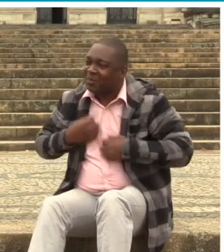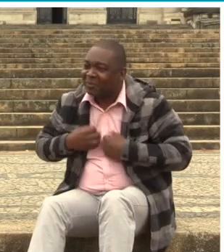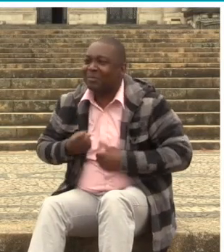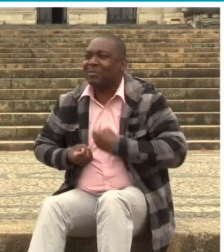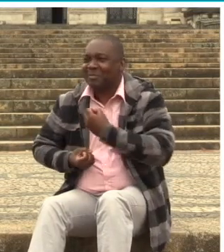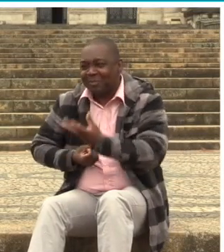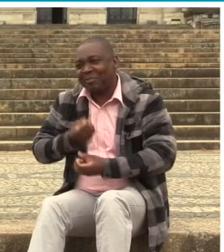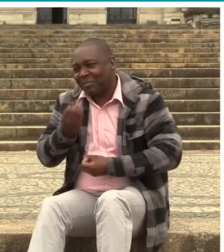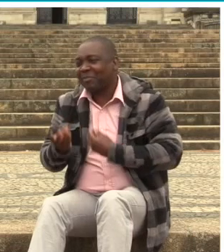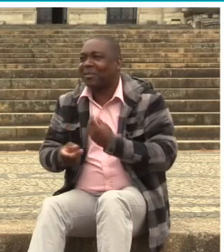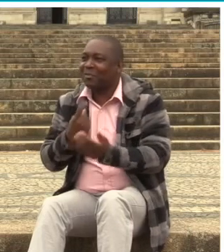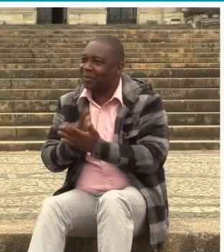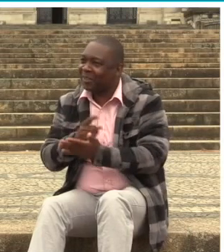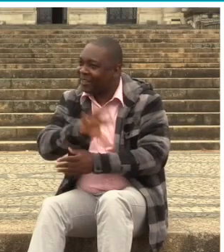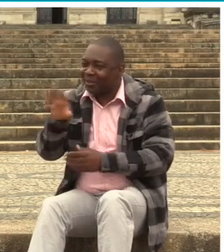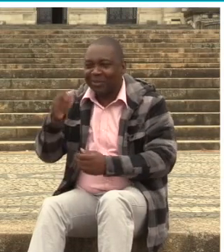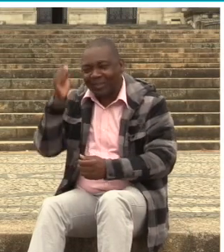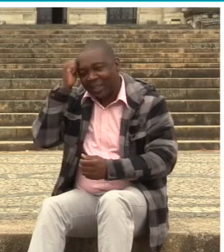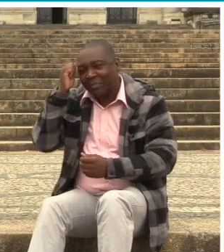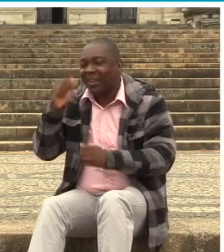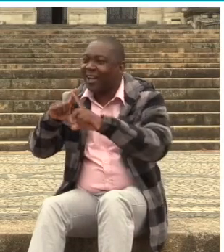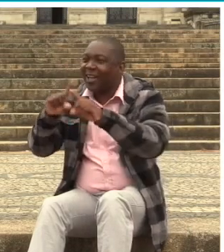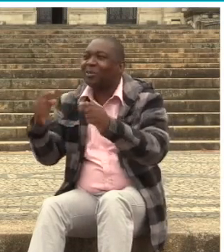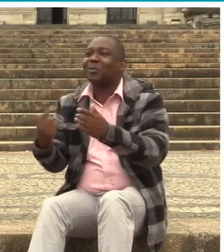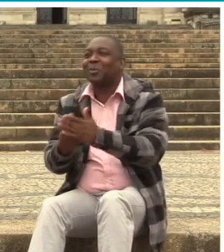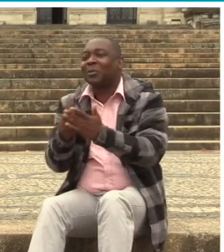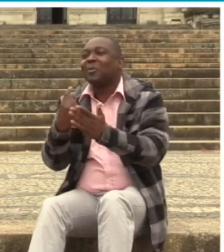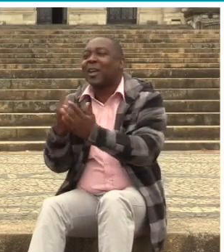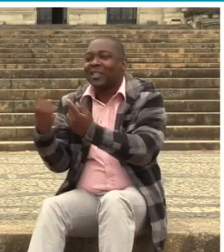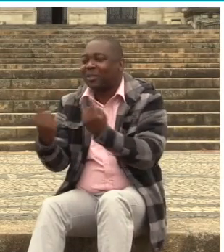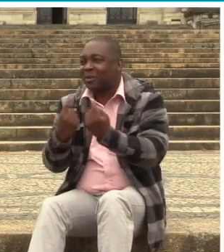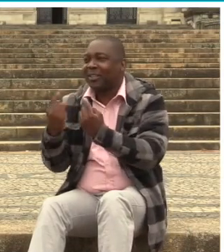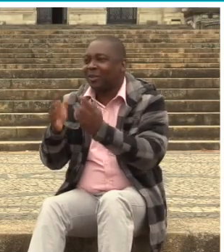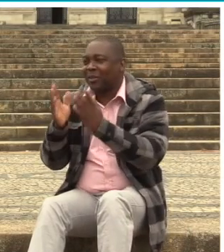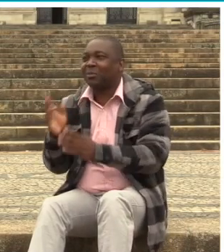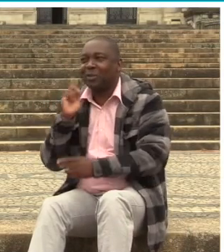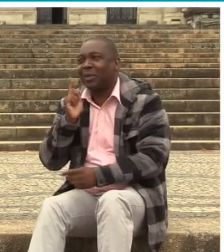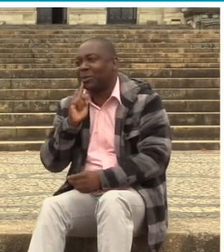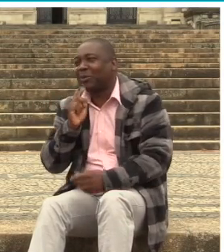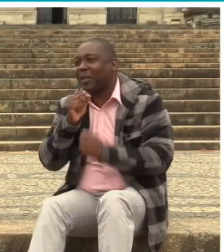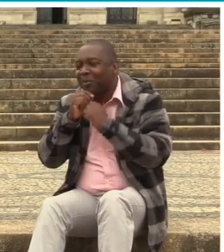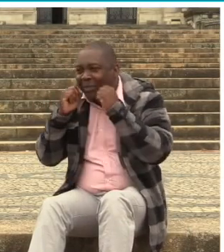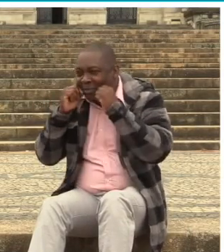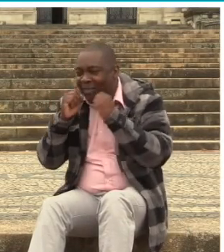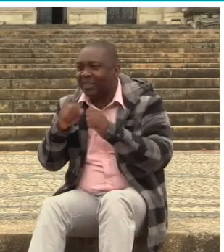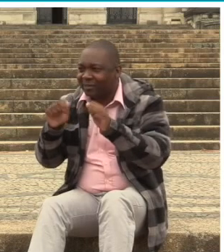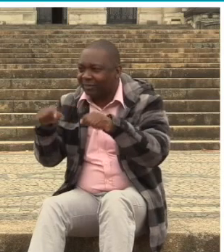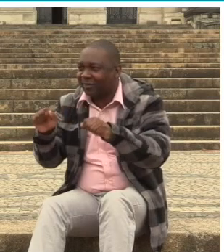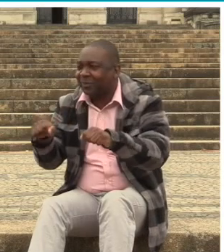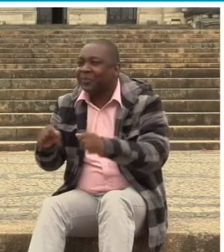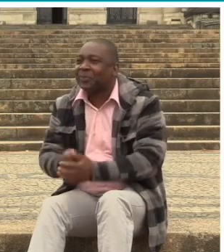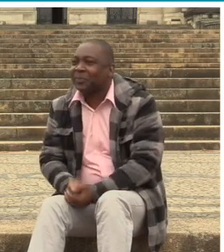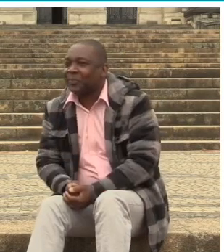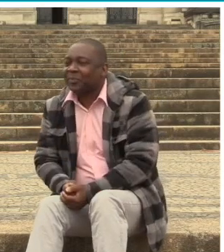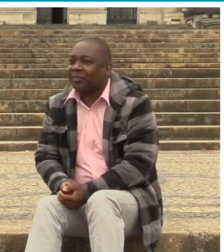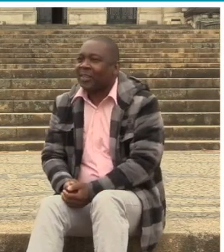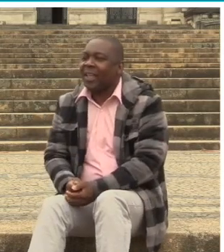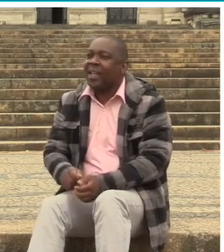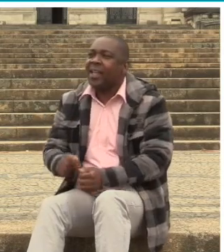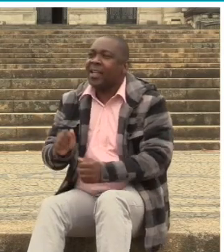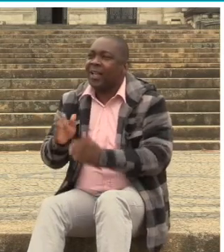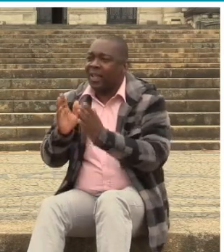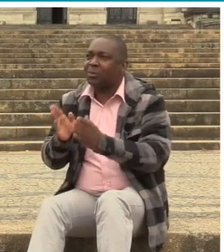relacionados com deficiência auditiva. E eu também gostaria de dar a conhecer a situação destas pessoas cá